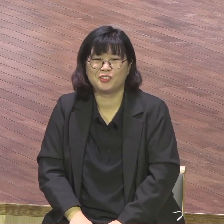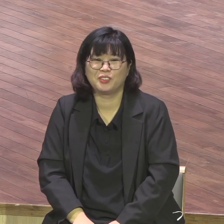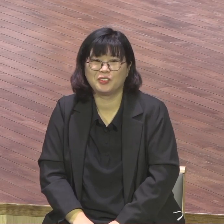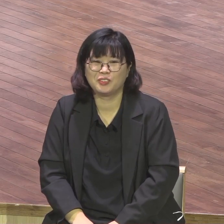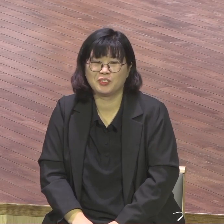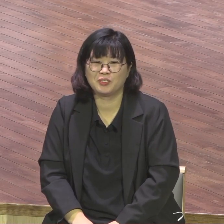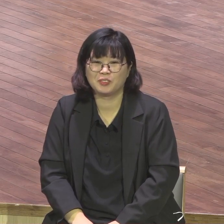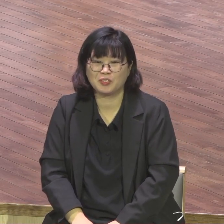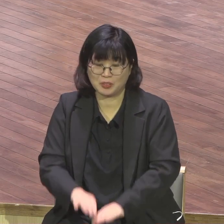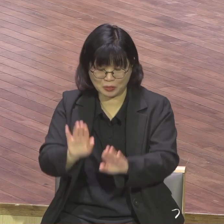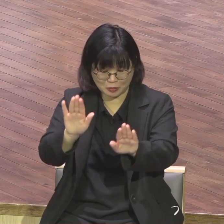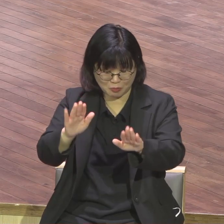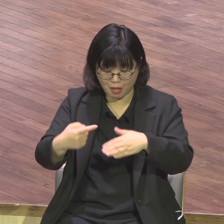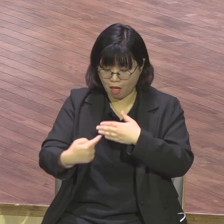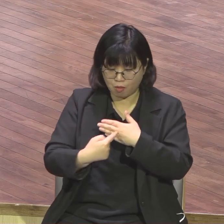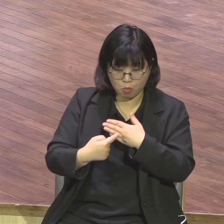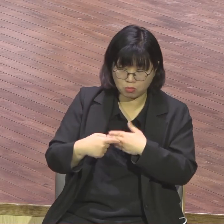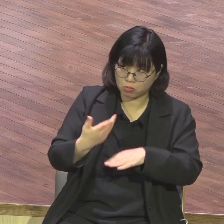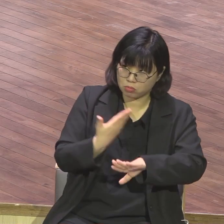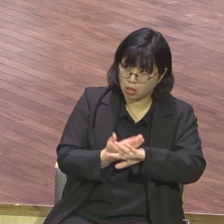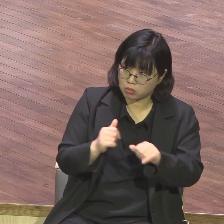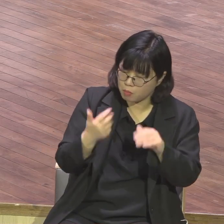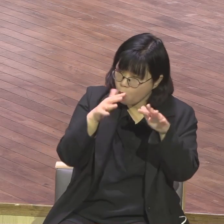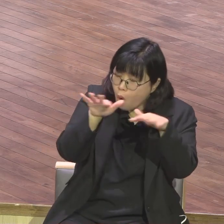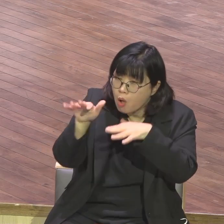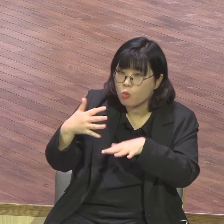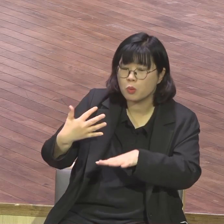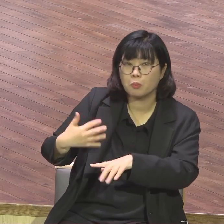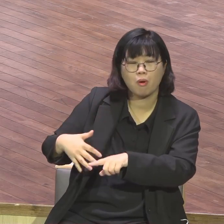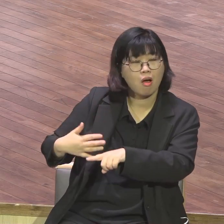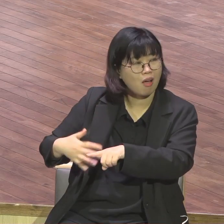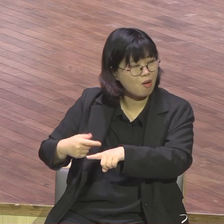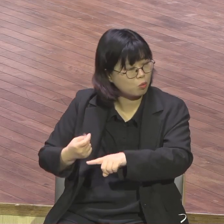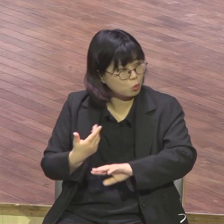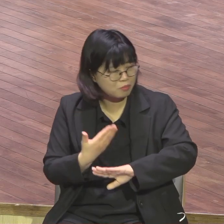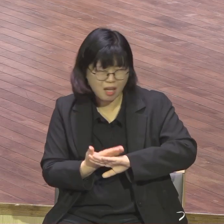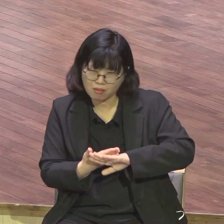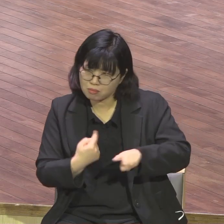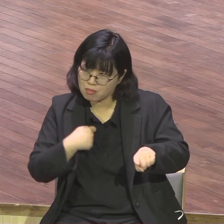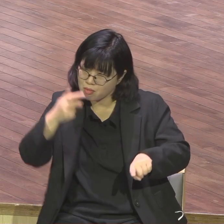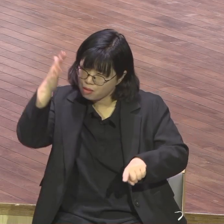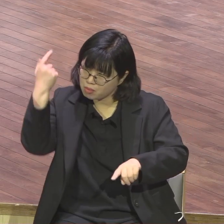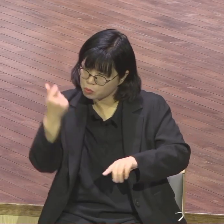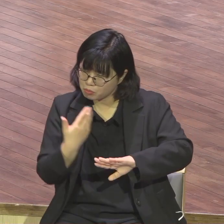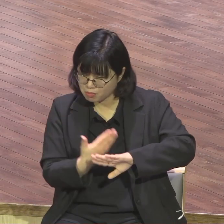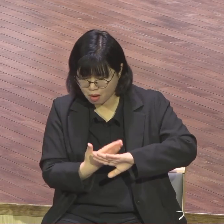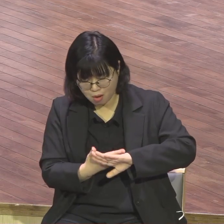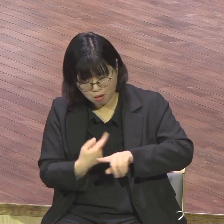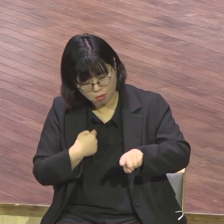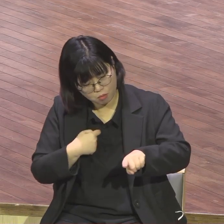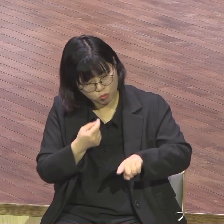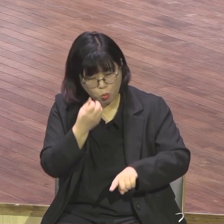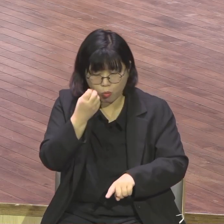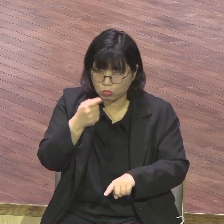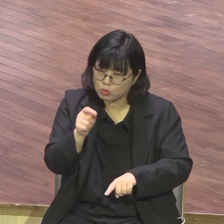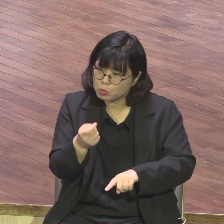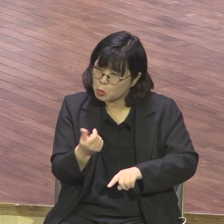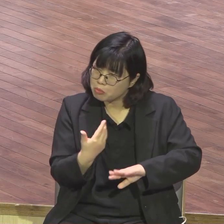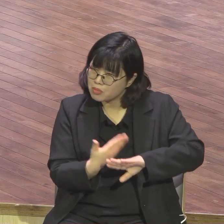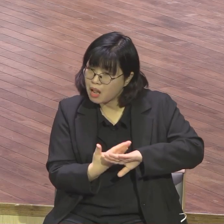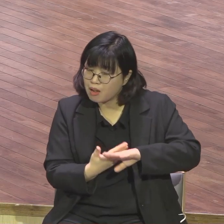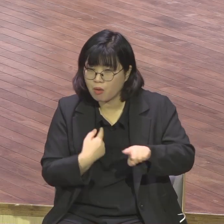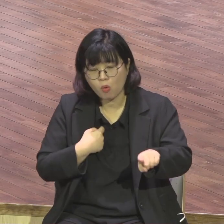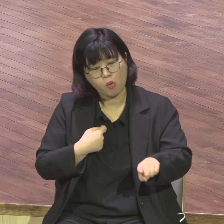이야 달라졌네, 변화됐네, 옛날 사람이 아니네. 이게 무슨 무한세계를